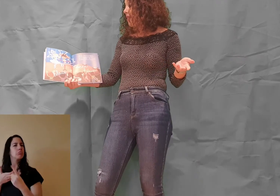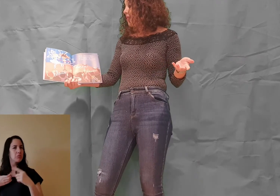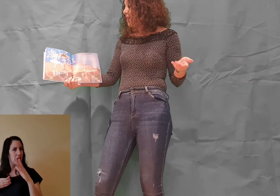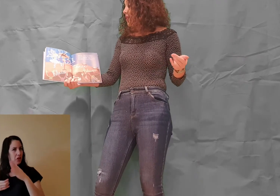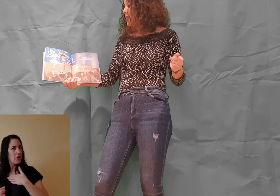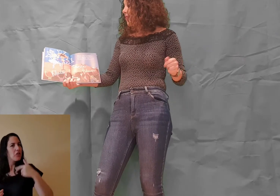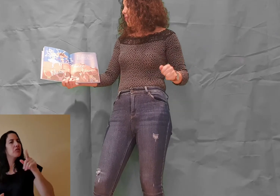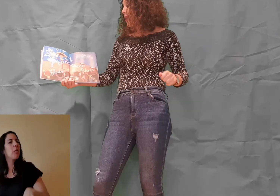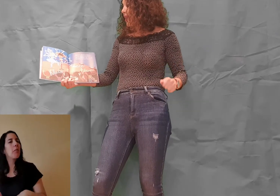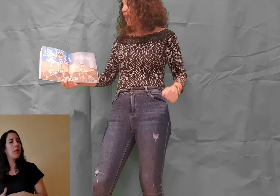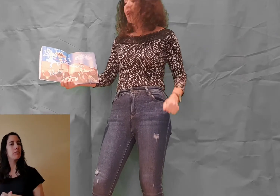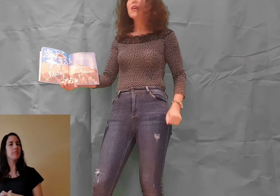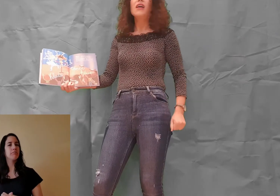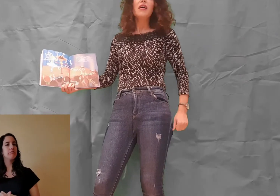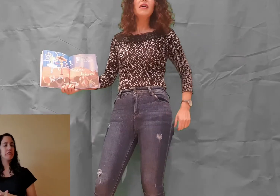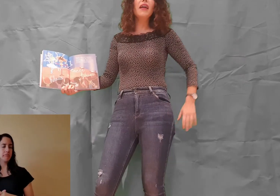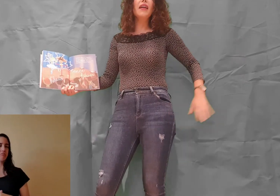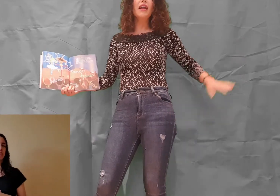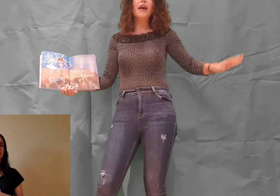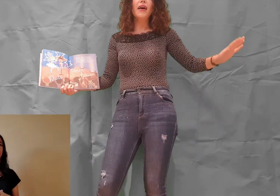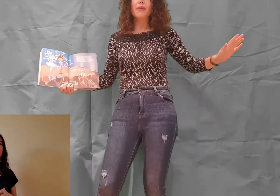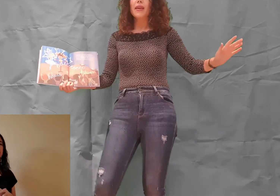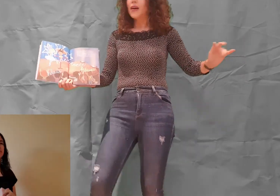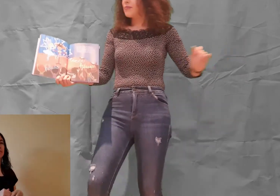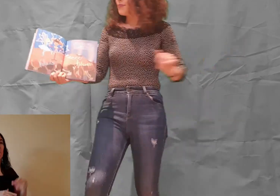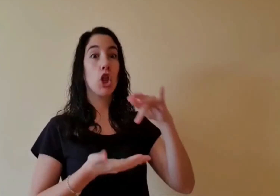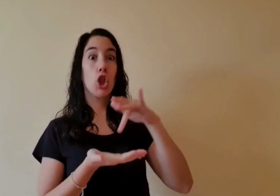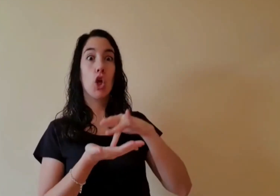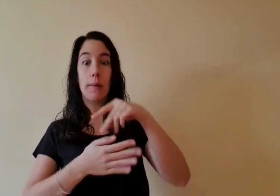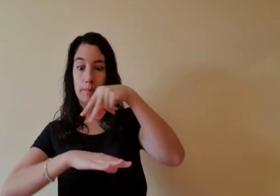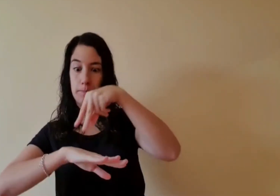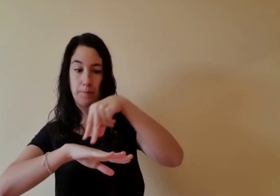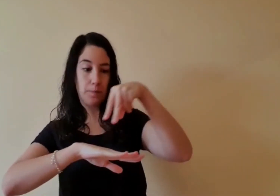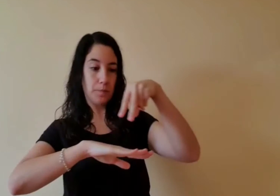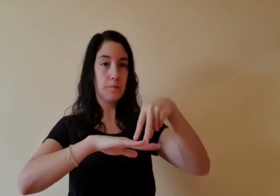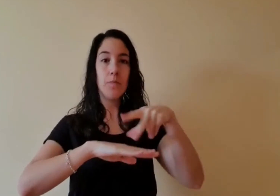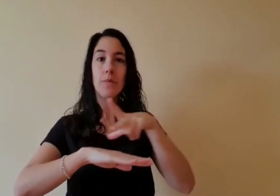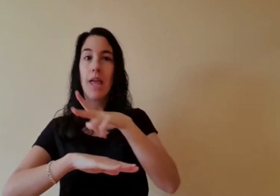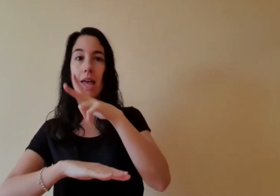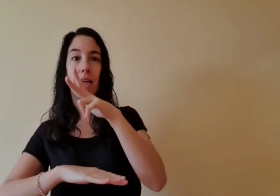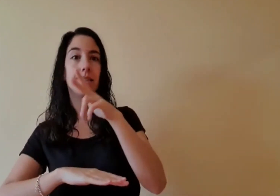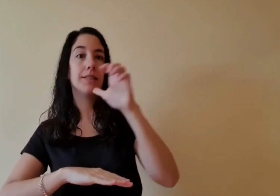aparecía, se formaría gran algarabía.